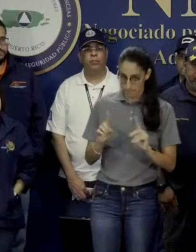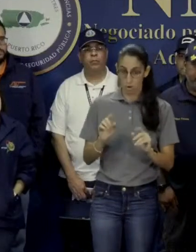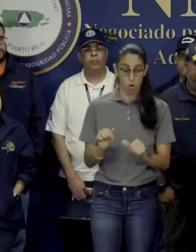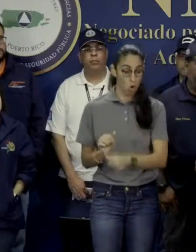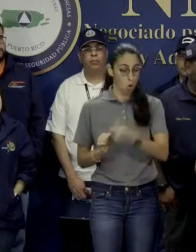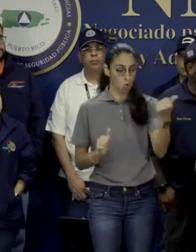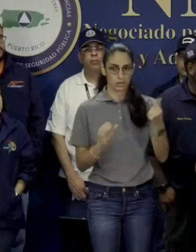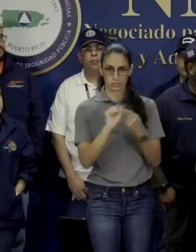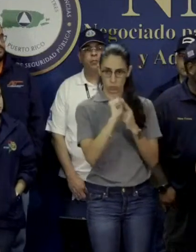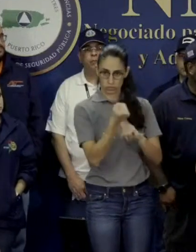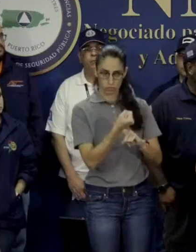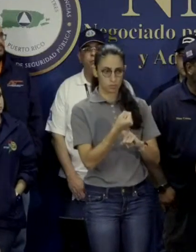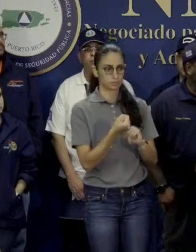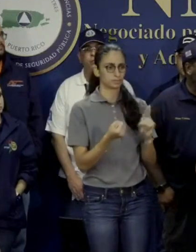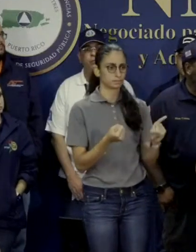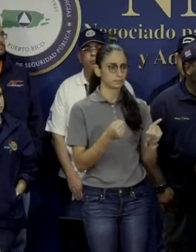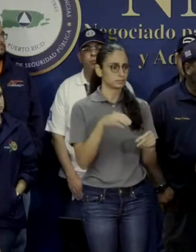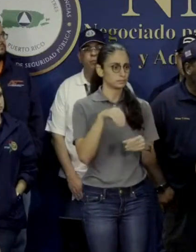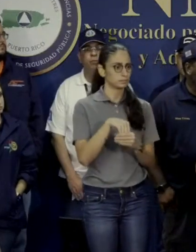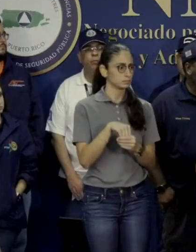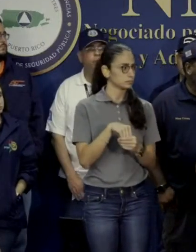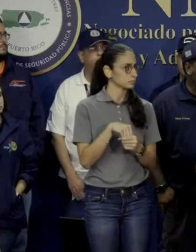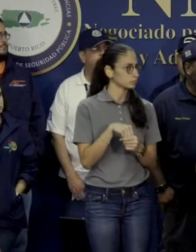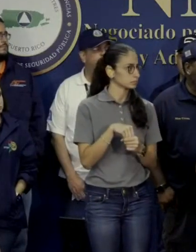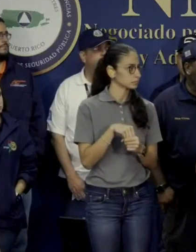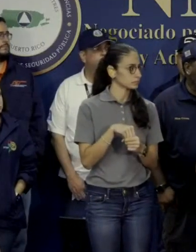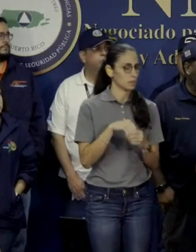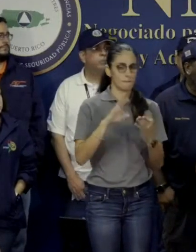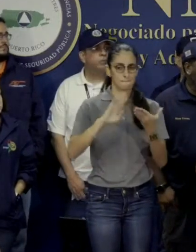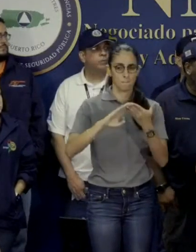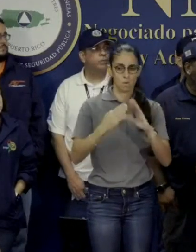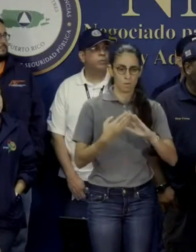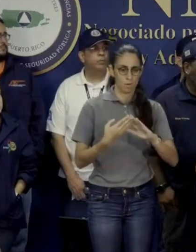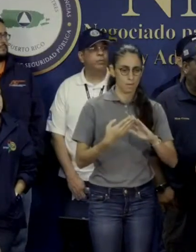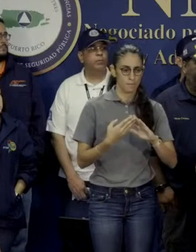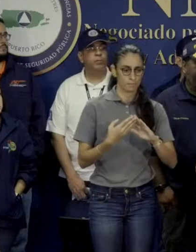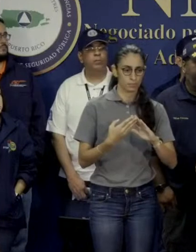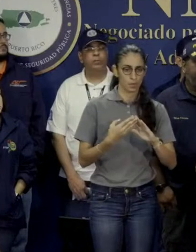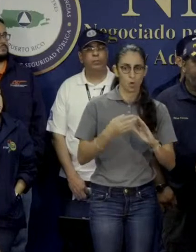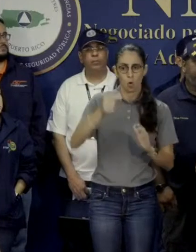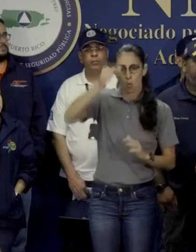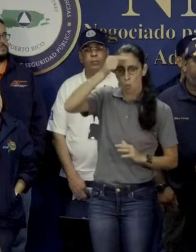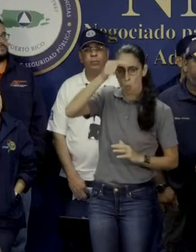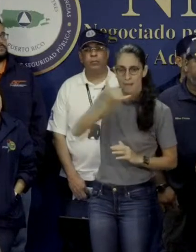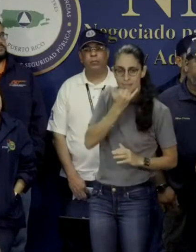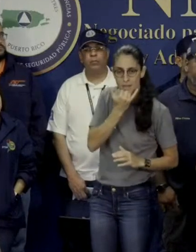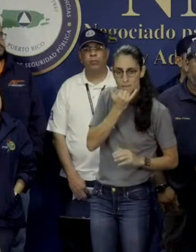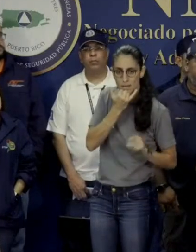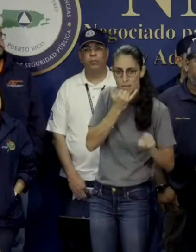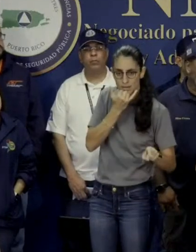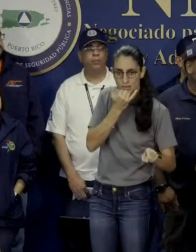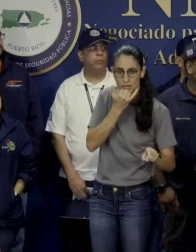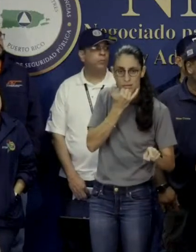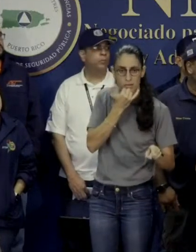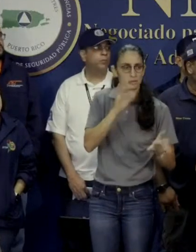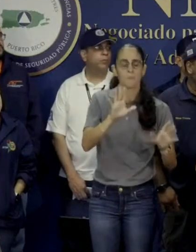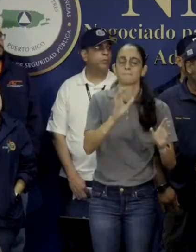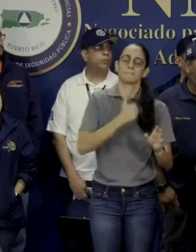otra situación en el pueblo de Guayama, que también estamos